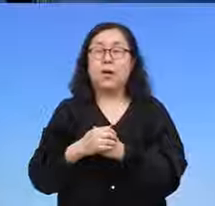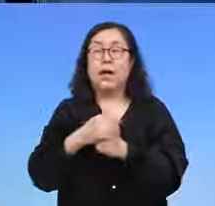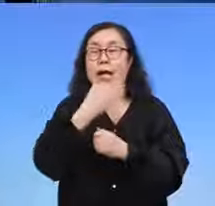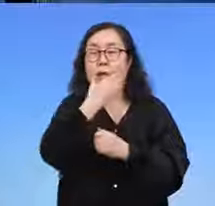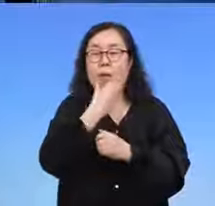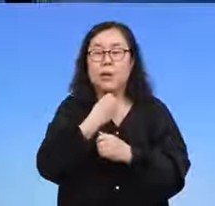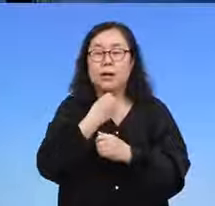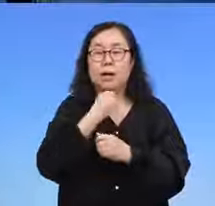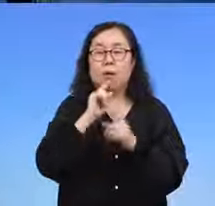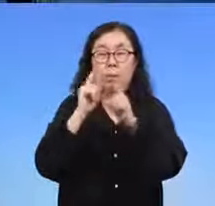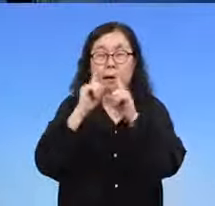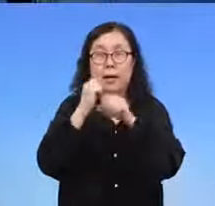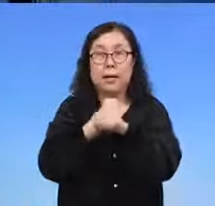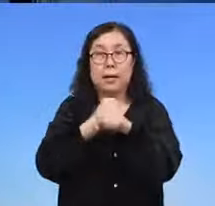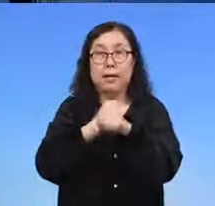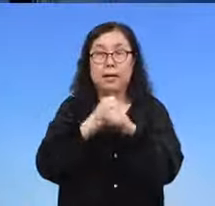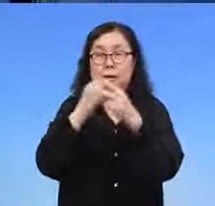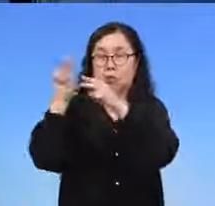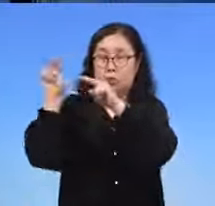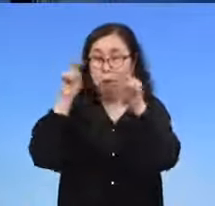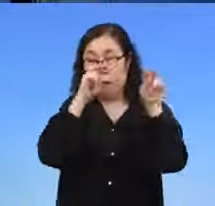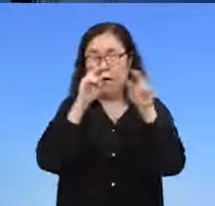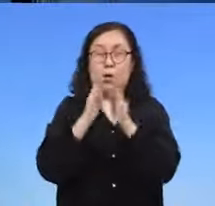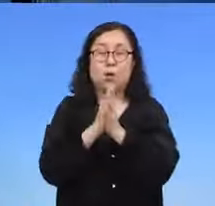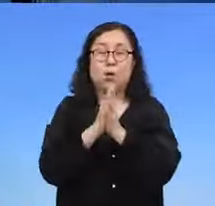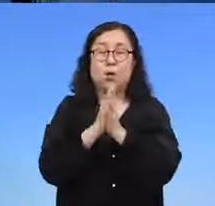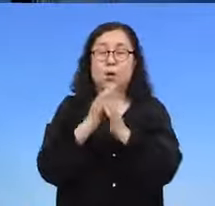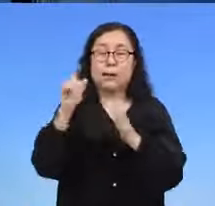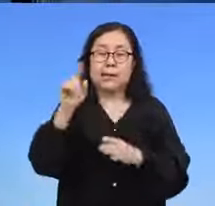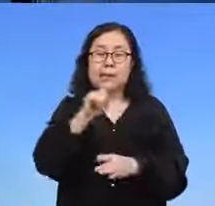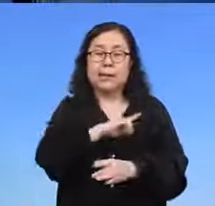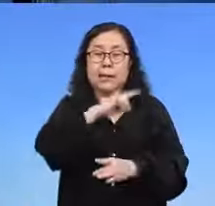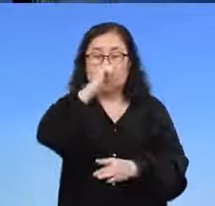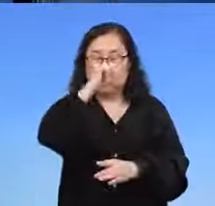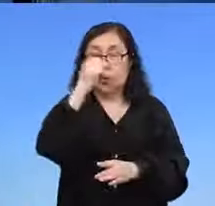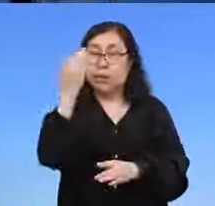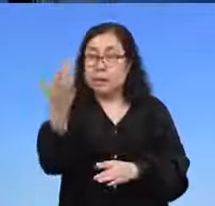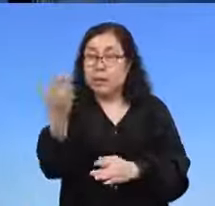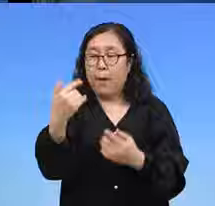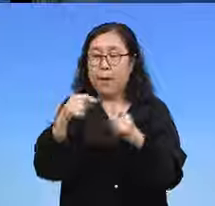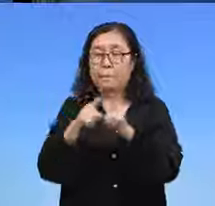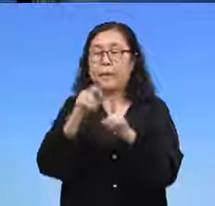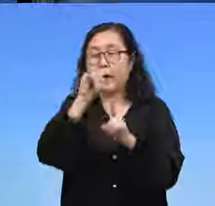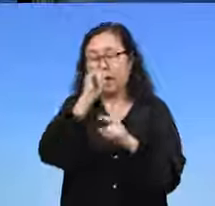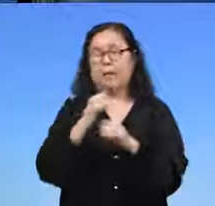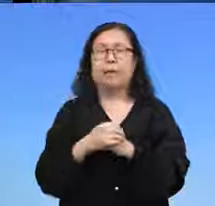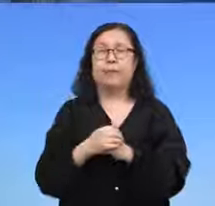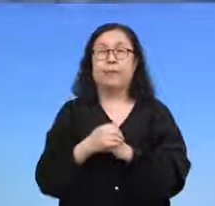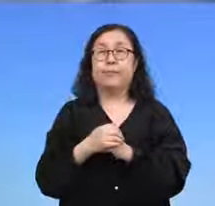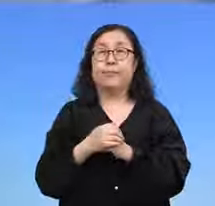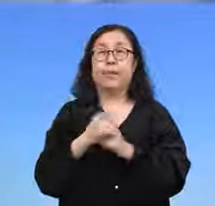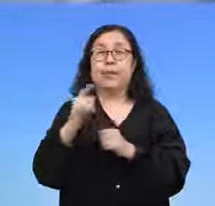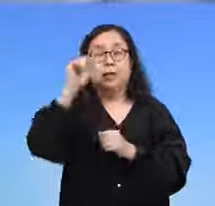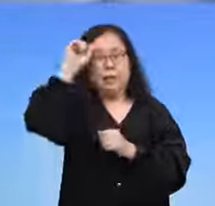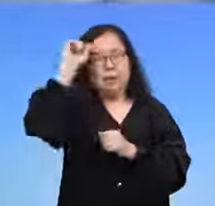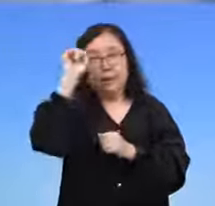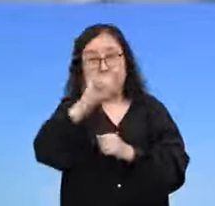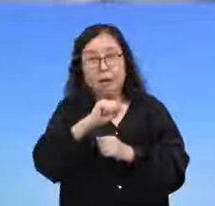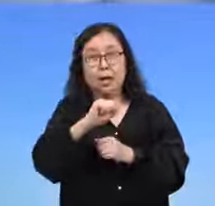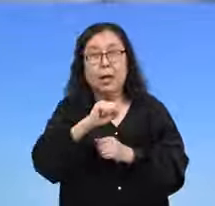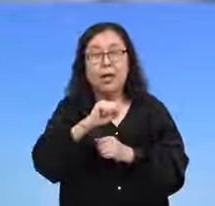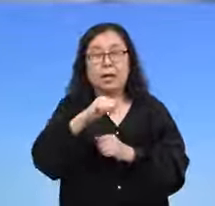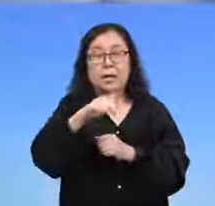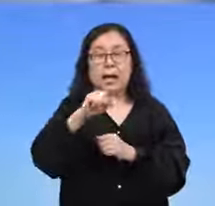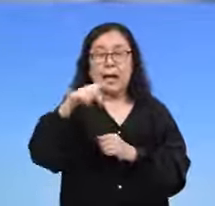말해주겠네. 이리저리 둘러봐도 제일 좋은 건 그대와 함께 있는 것. 저는 이 가사가요, 그